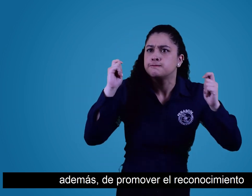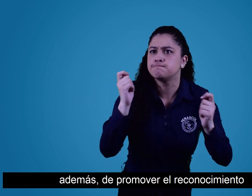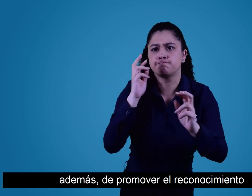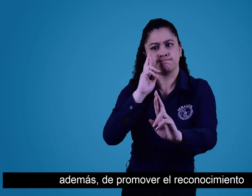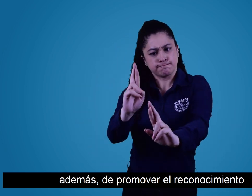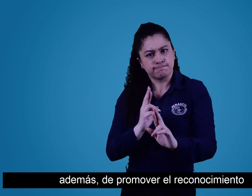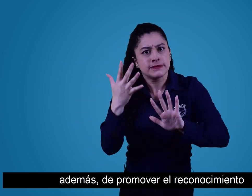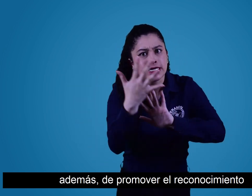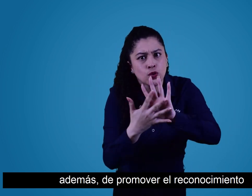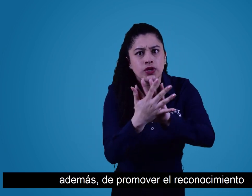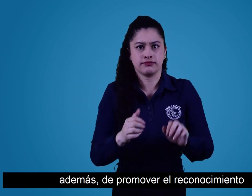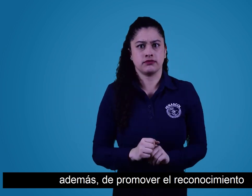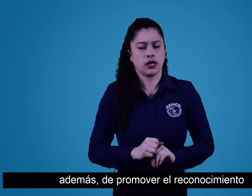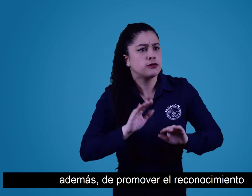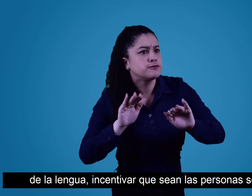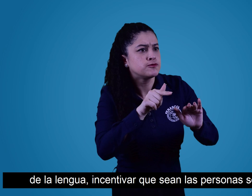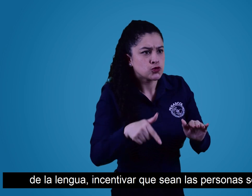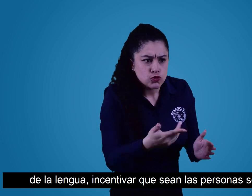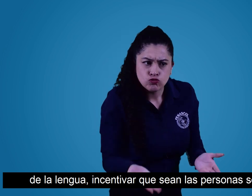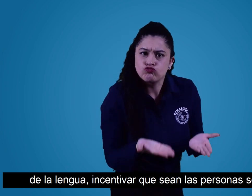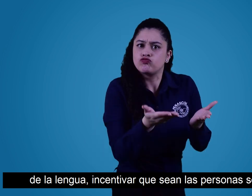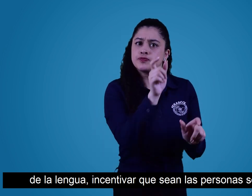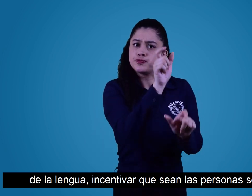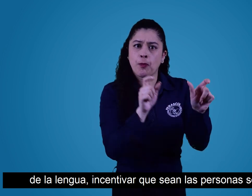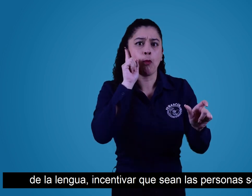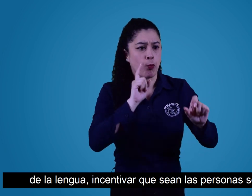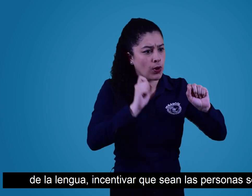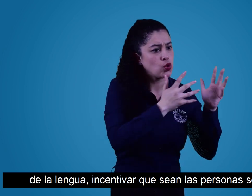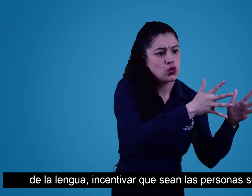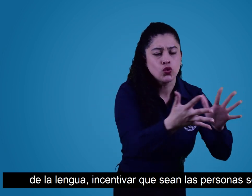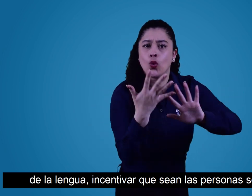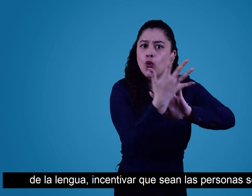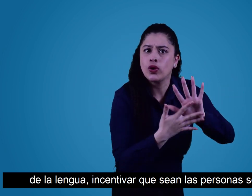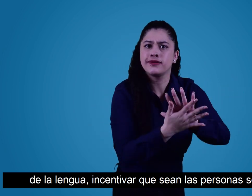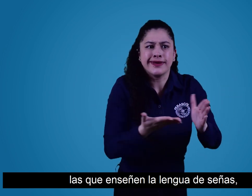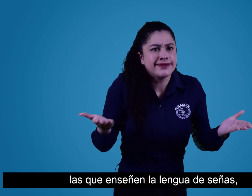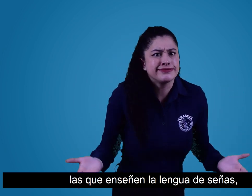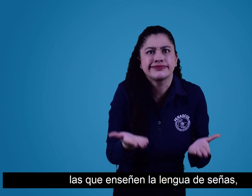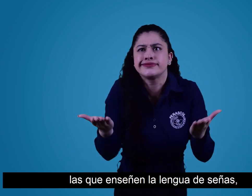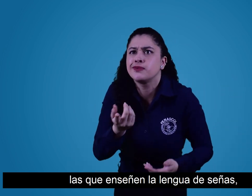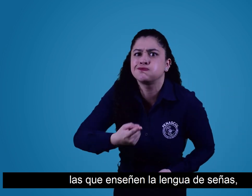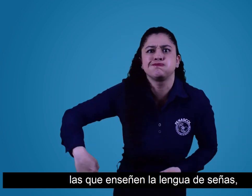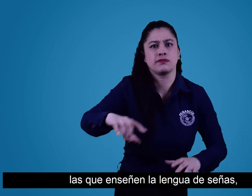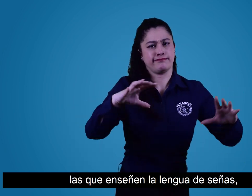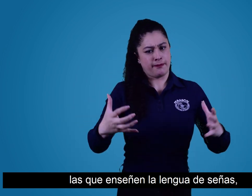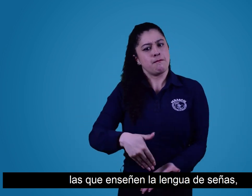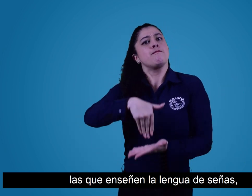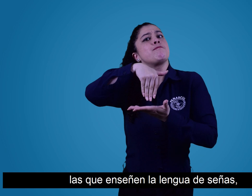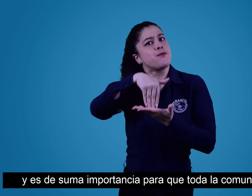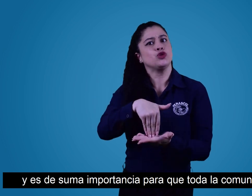de promover el reconocimiento de la lengua, incentivar que sean las personas sordas las que enseñen la lengua de señas. Y